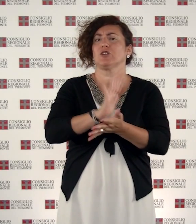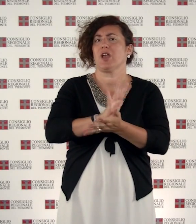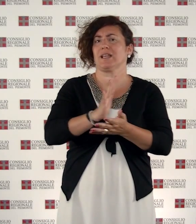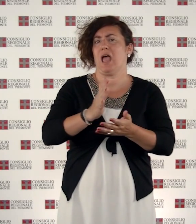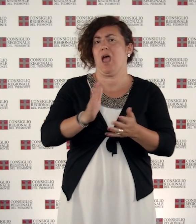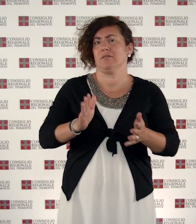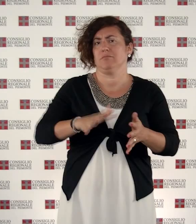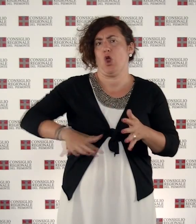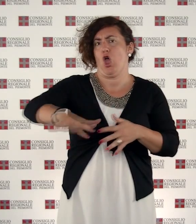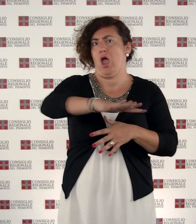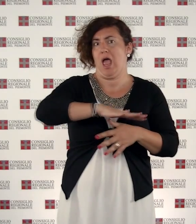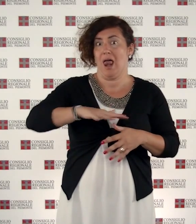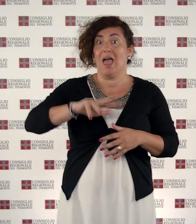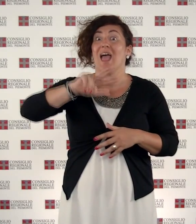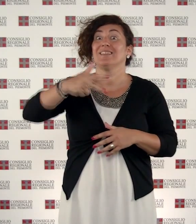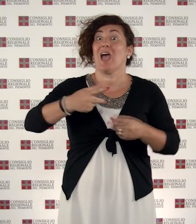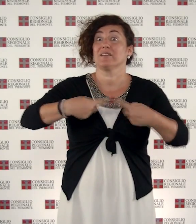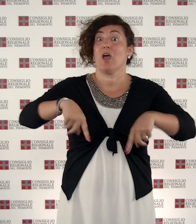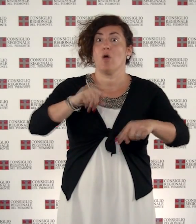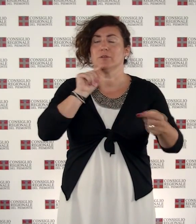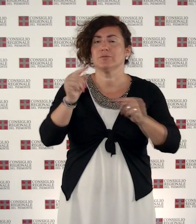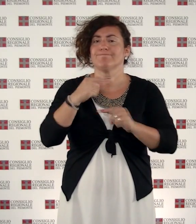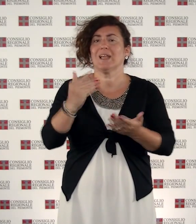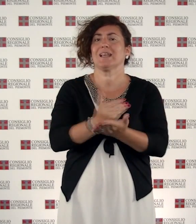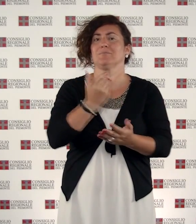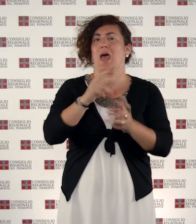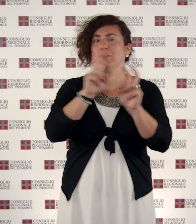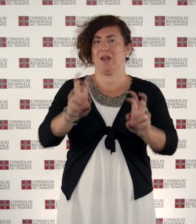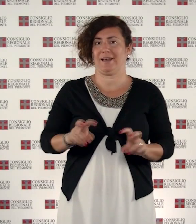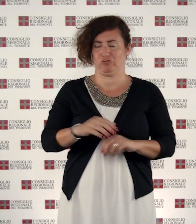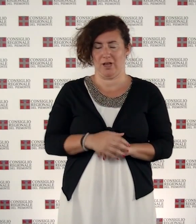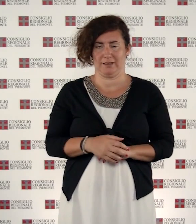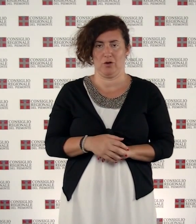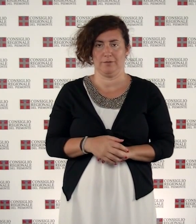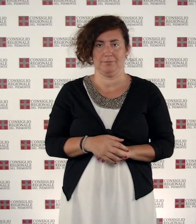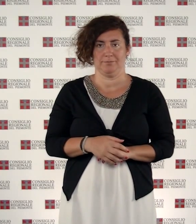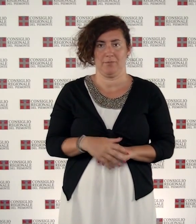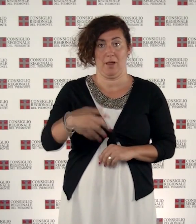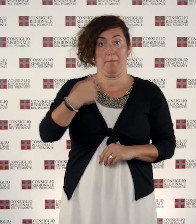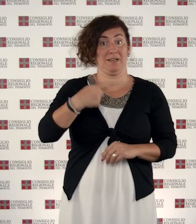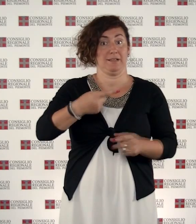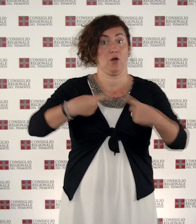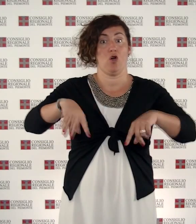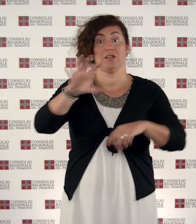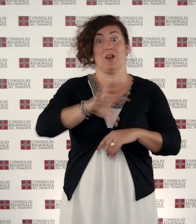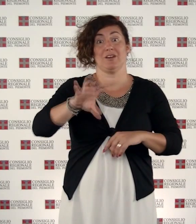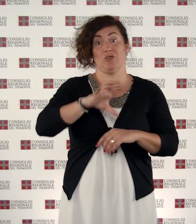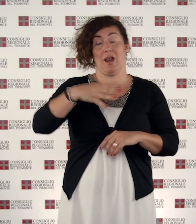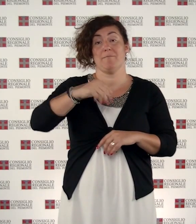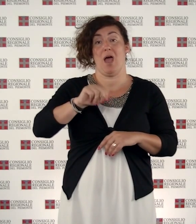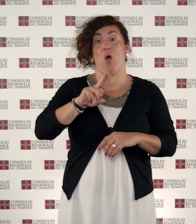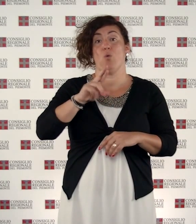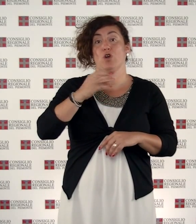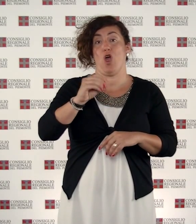di risparmio energetico in copertina il presidente del consiglio regionale mauro laus e